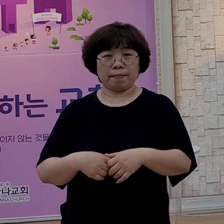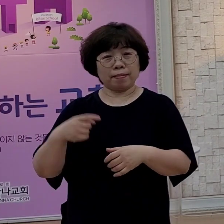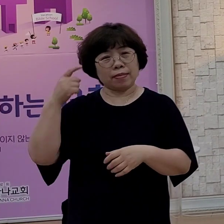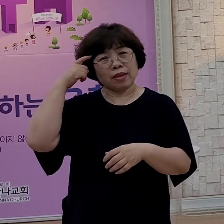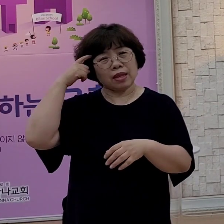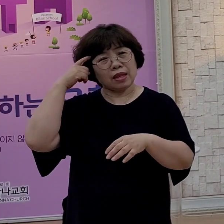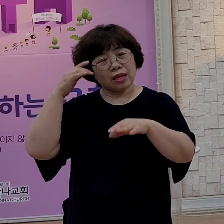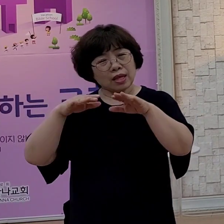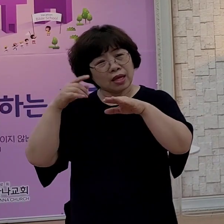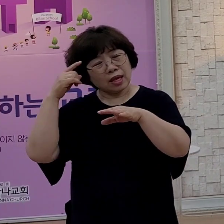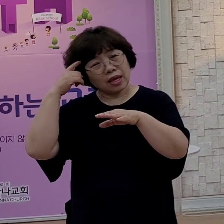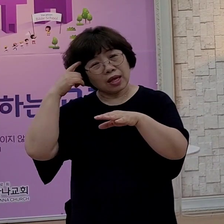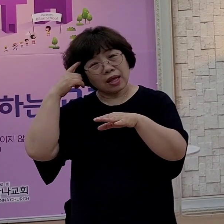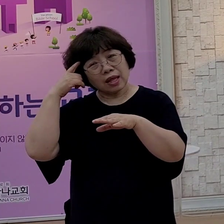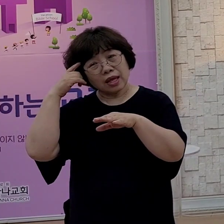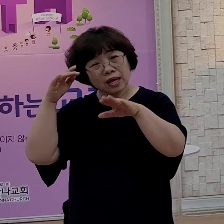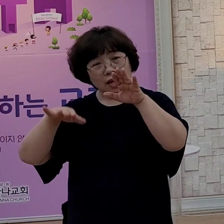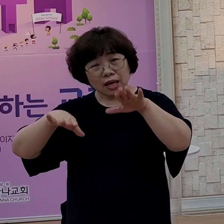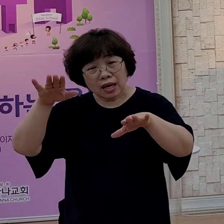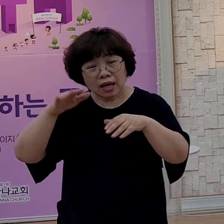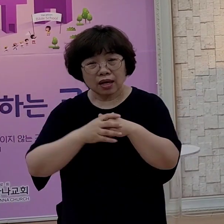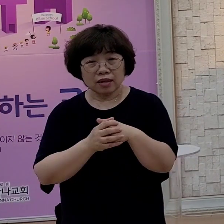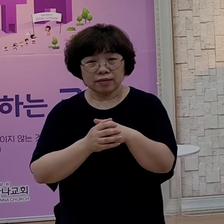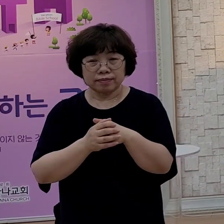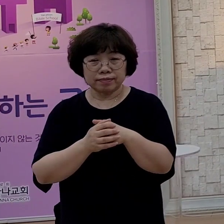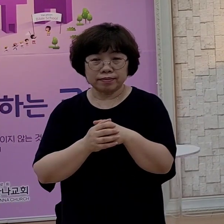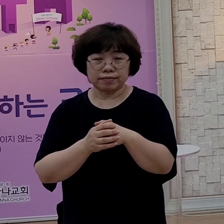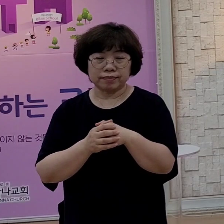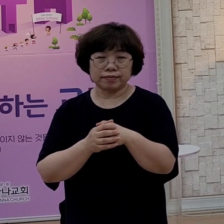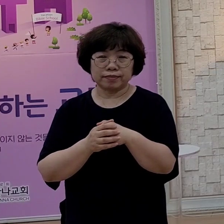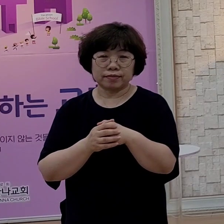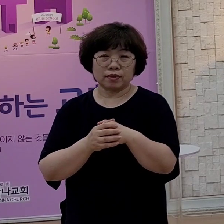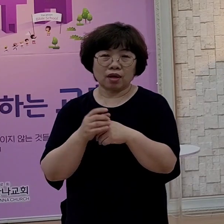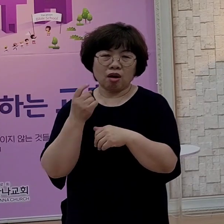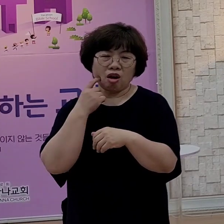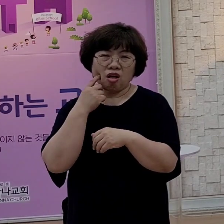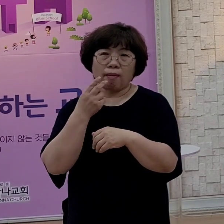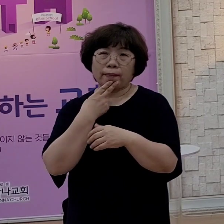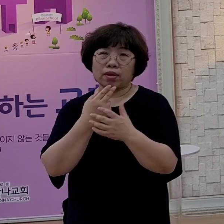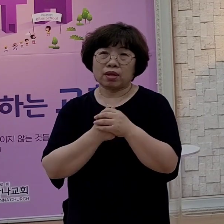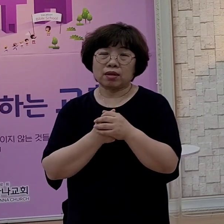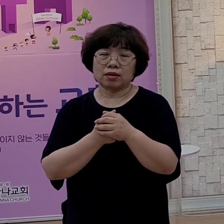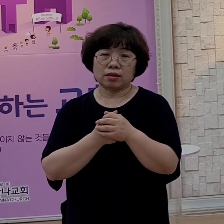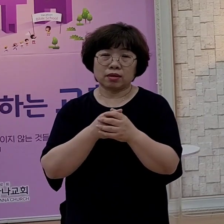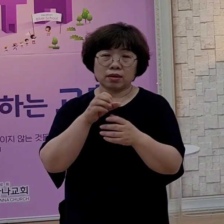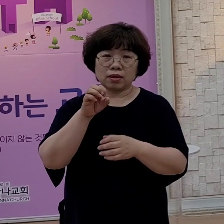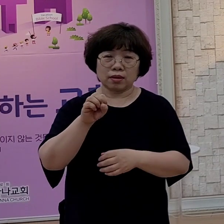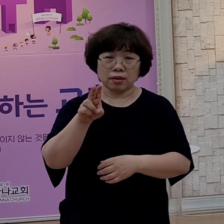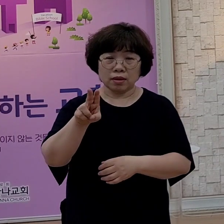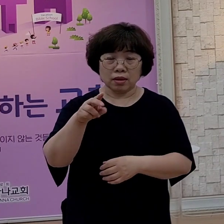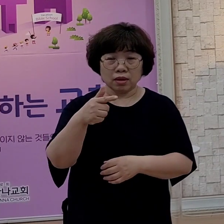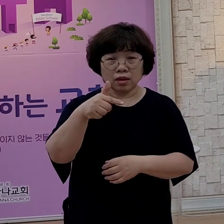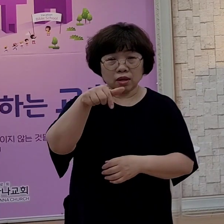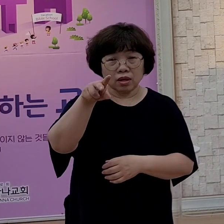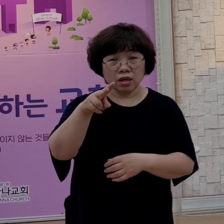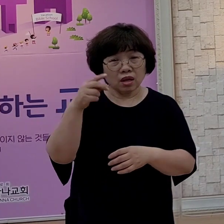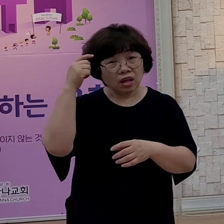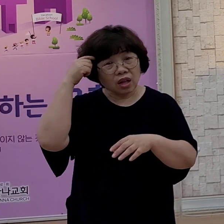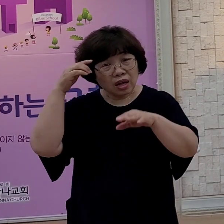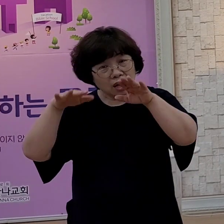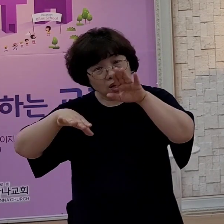편견과 거짓이 없나니. 이게 위로부터의 지혜의 특징. 편견과 거짓이